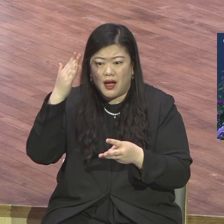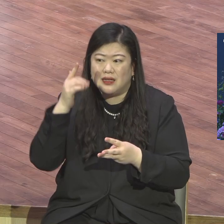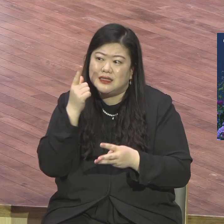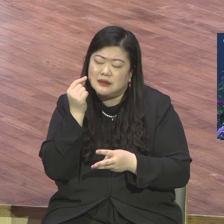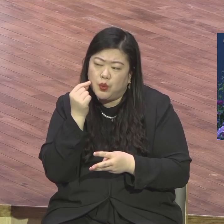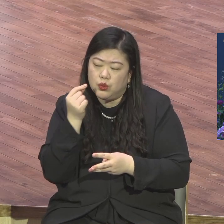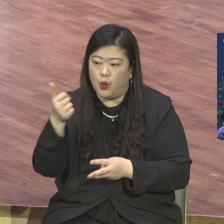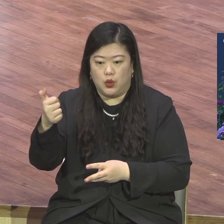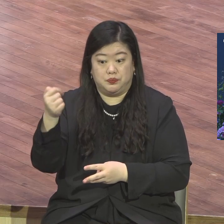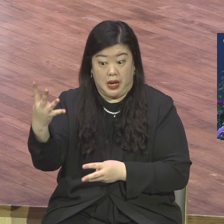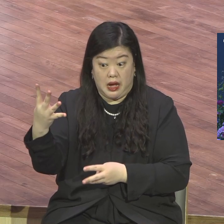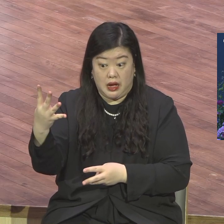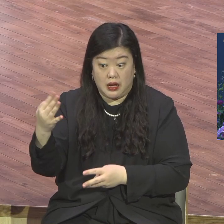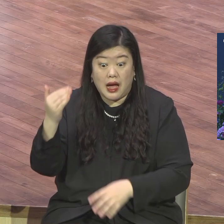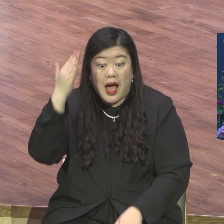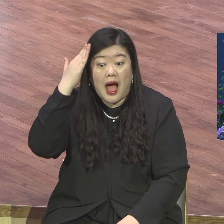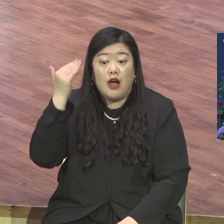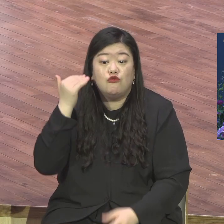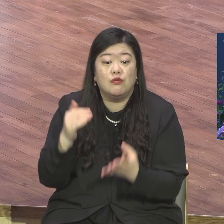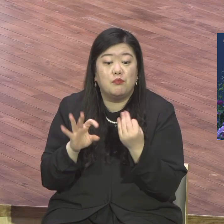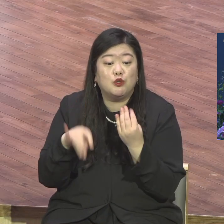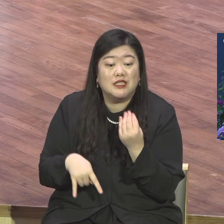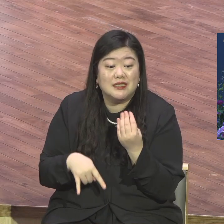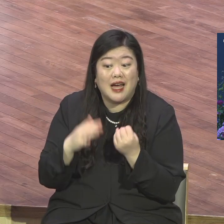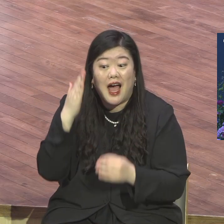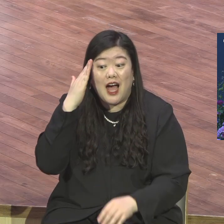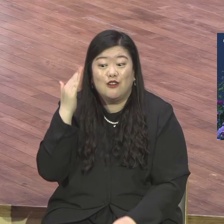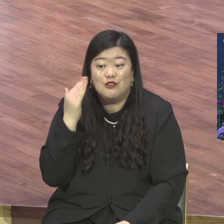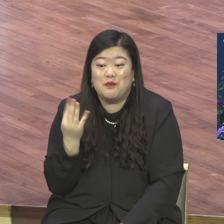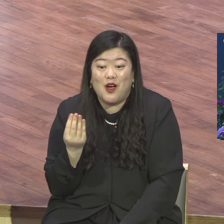일본이 54위. 우리나라 몇 위 같아요?